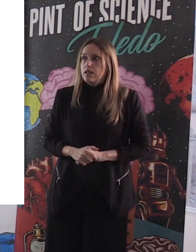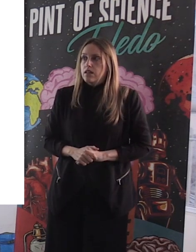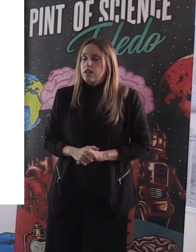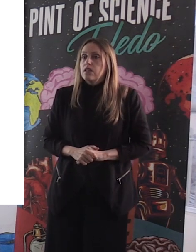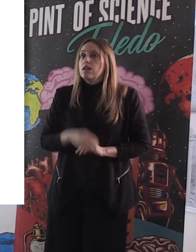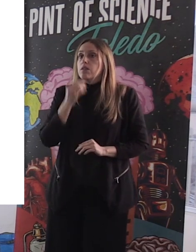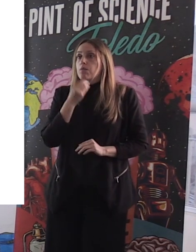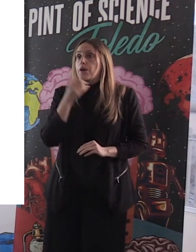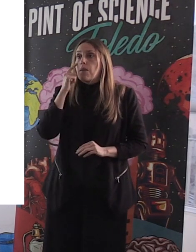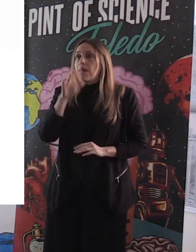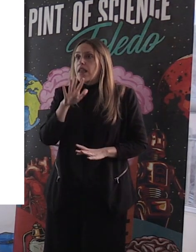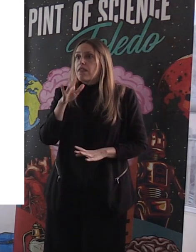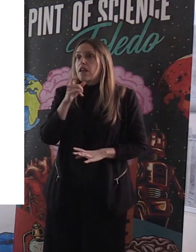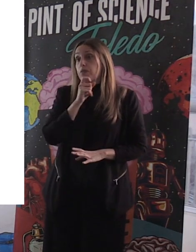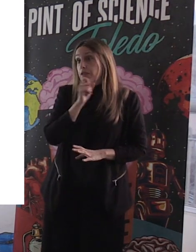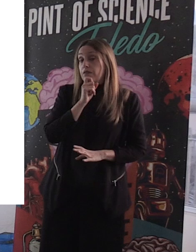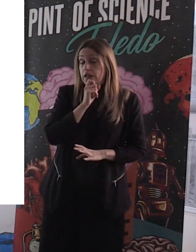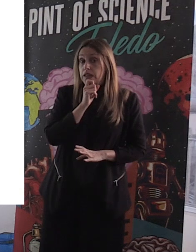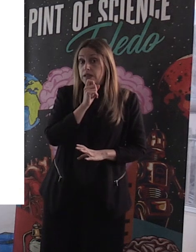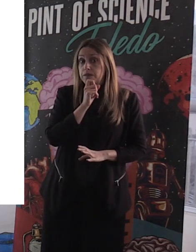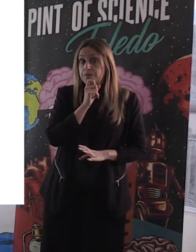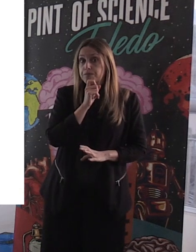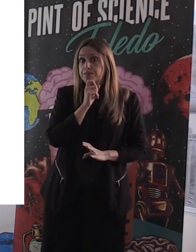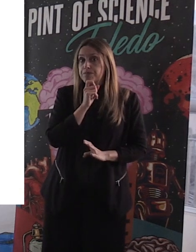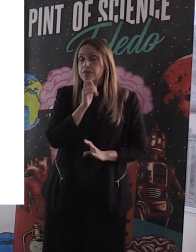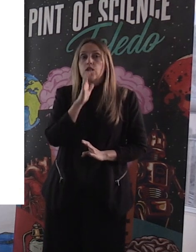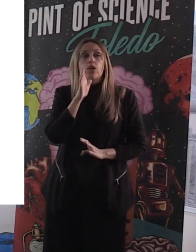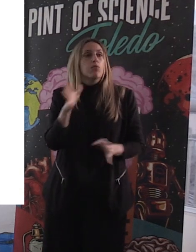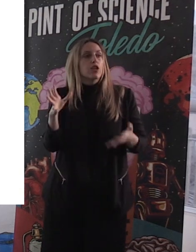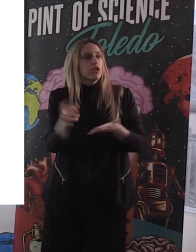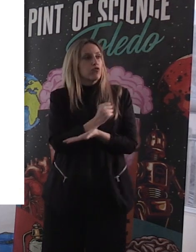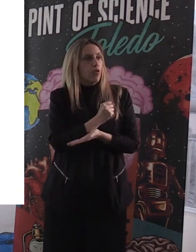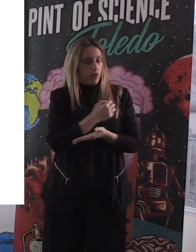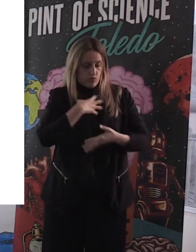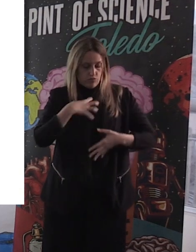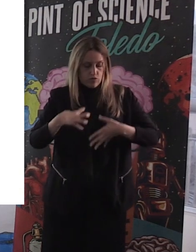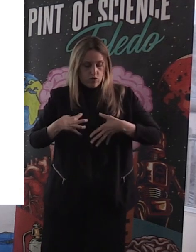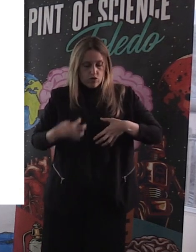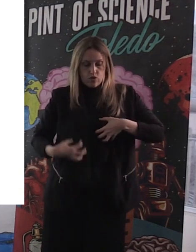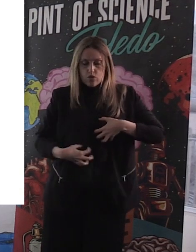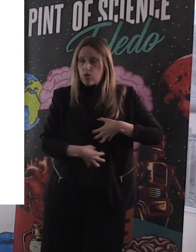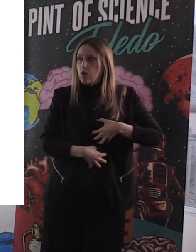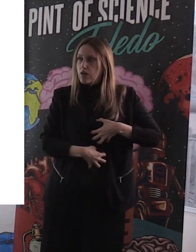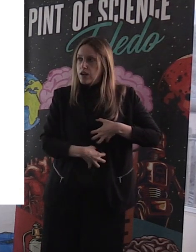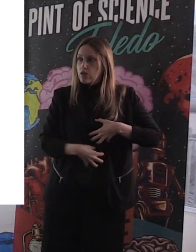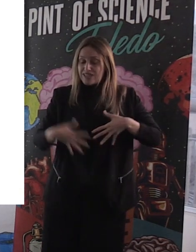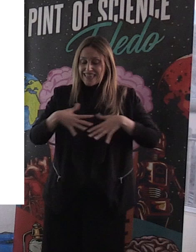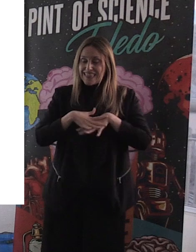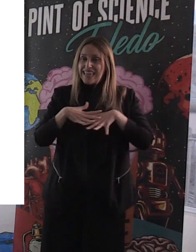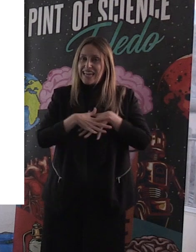Bueno, parece muy complicado, ¿no? Porque todos los órganos, todos los tejidos que